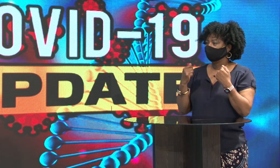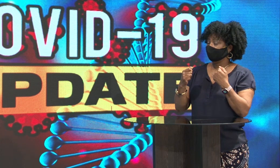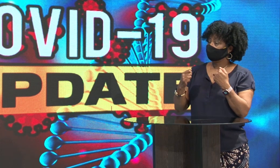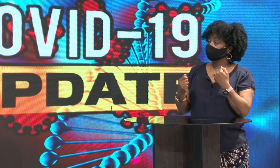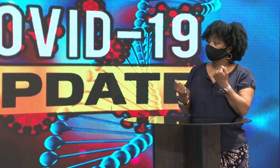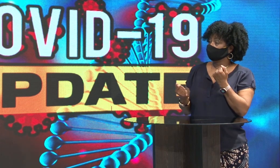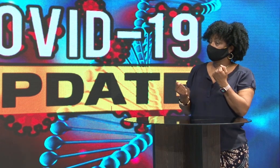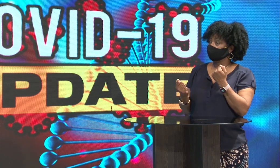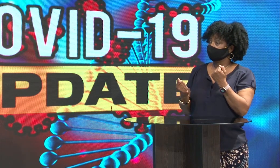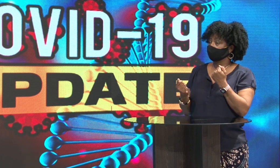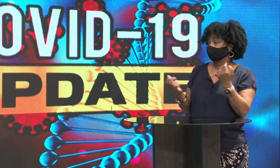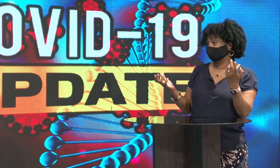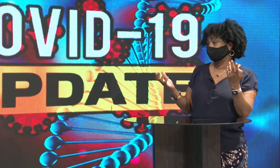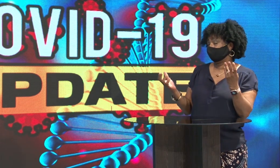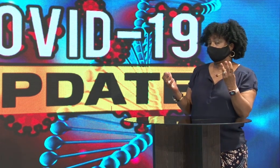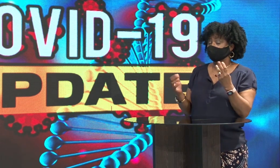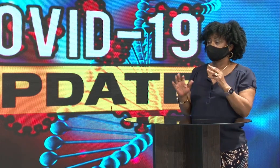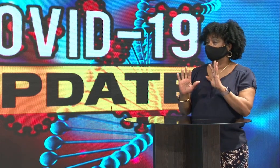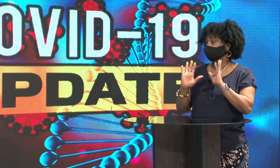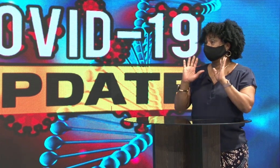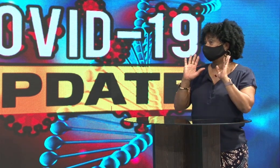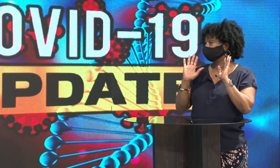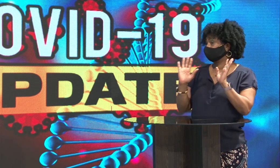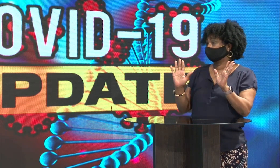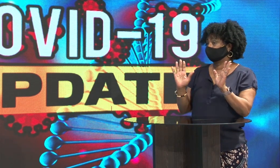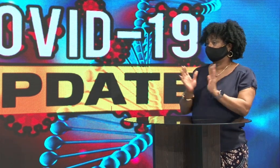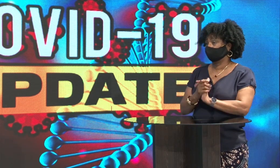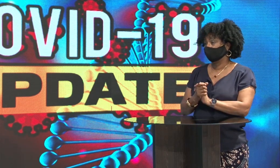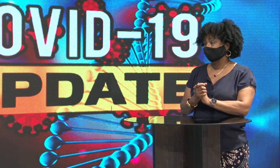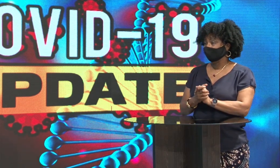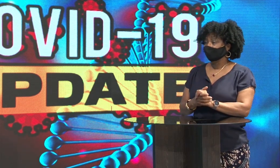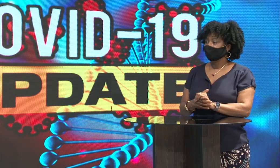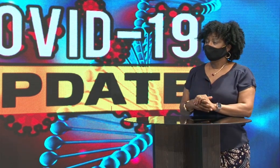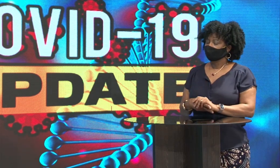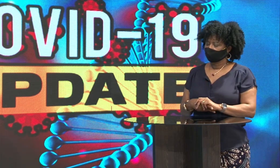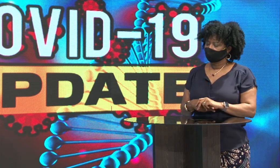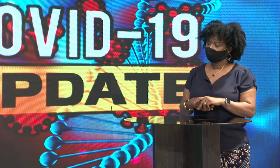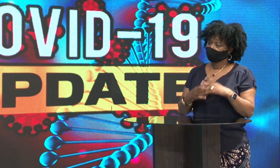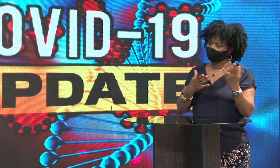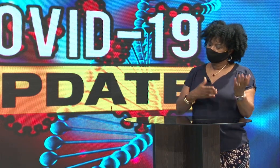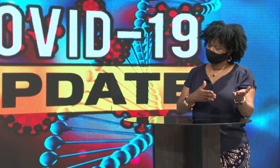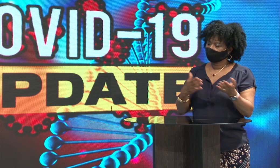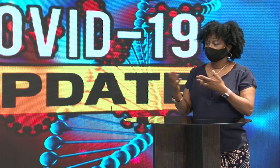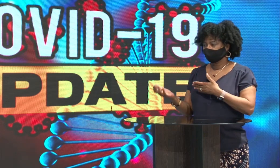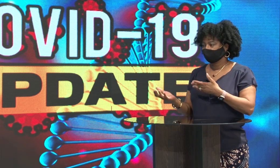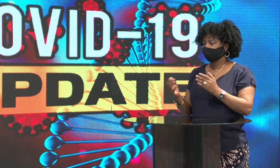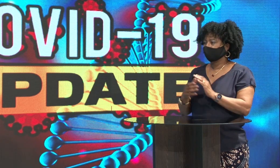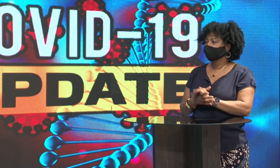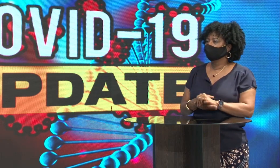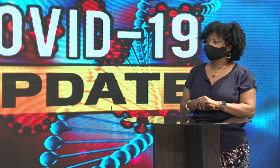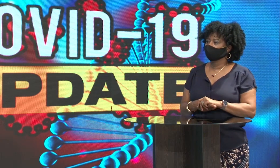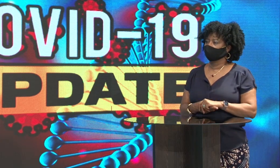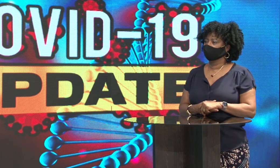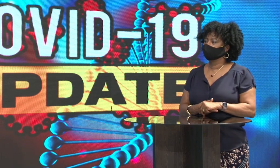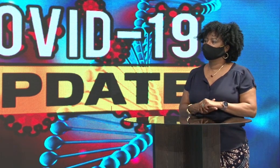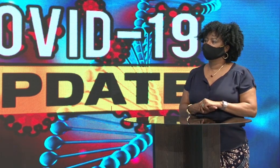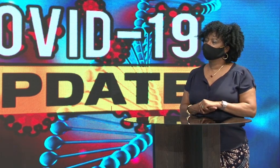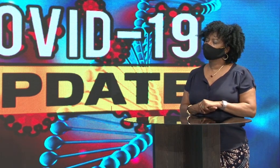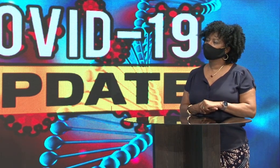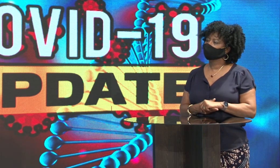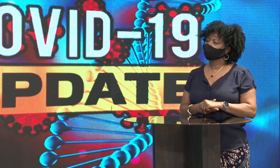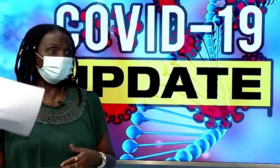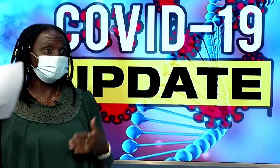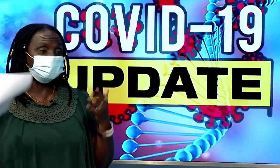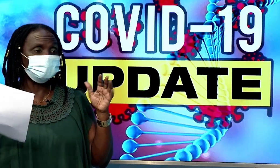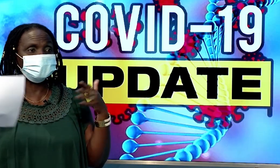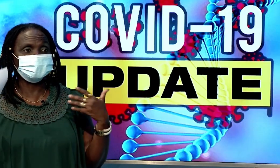om mondkapjes te maken. En dat heeft ze gedaan en ze heeft het nu verschrikkelijk druk. Wauw. Dus... Nou. Het een helpt het ander. Het